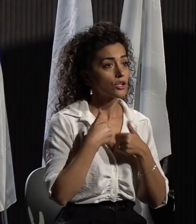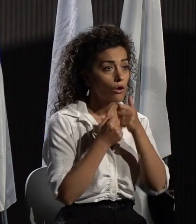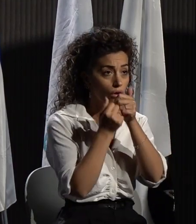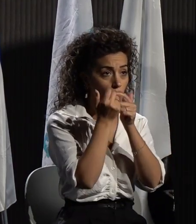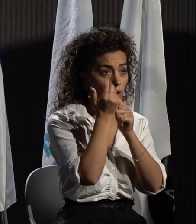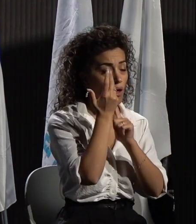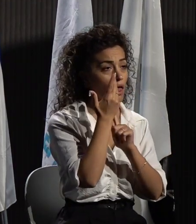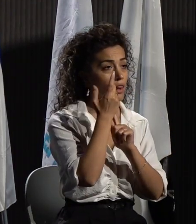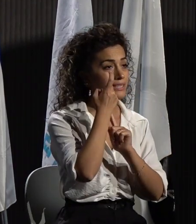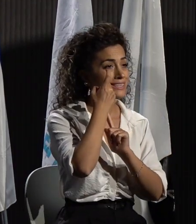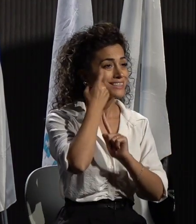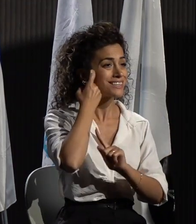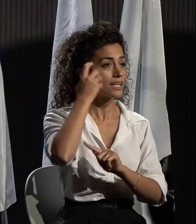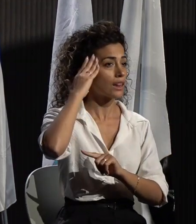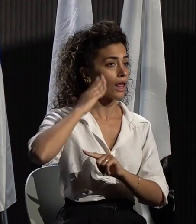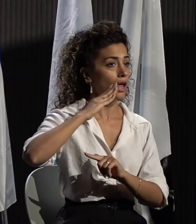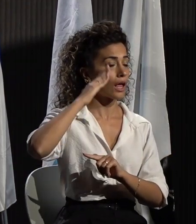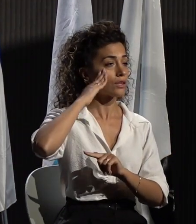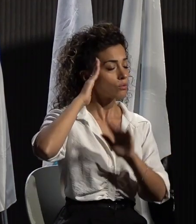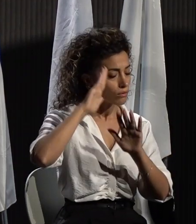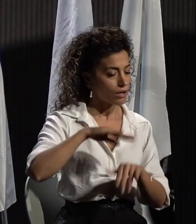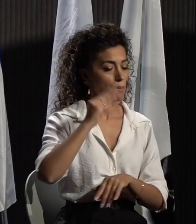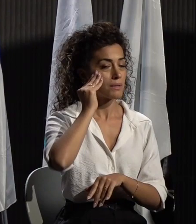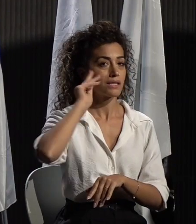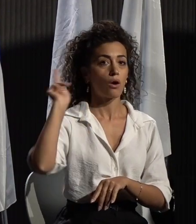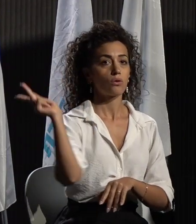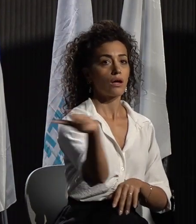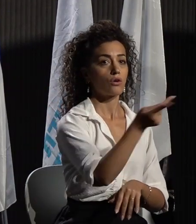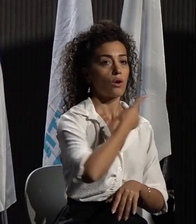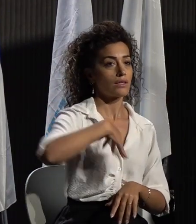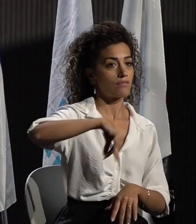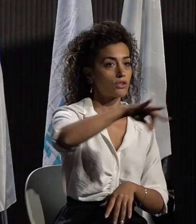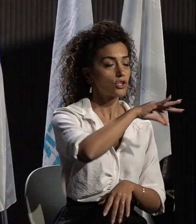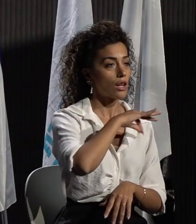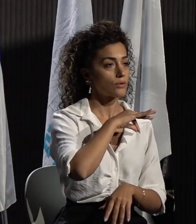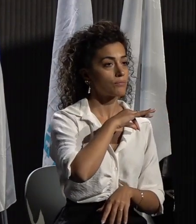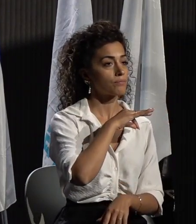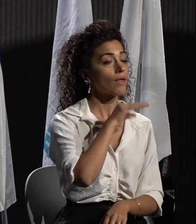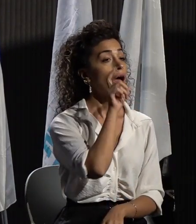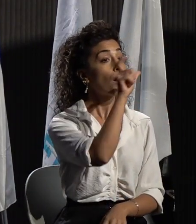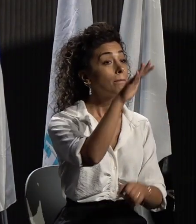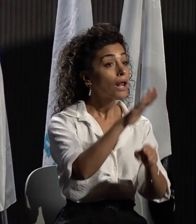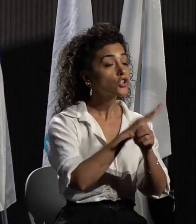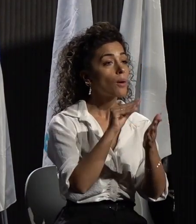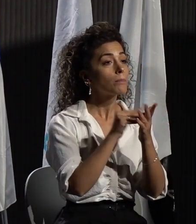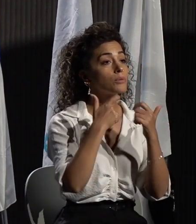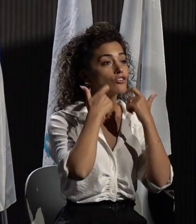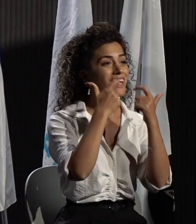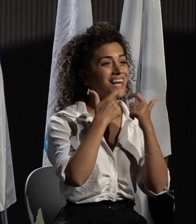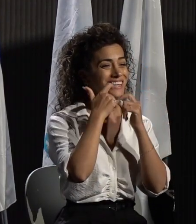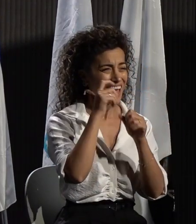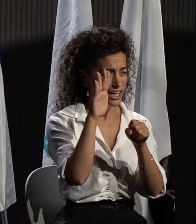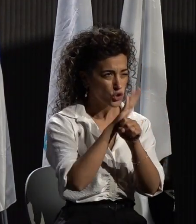נחרטו גם הם באותו יום בזיכרון הקולקטיבי. את המילה שואה לתיאור רצח היהודים על ידי